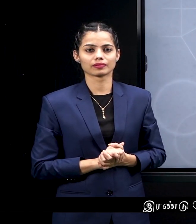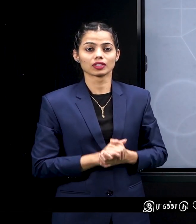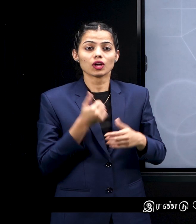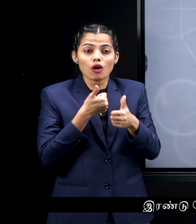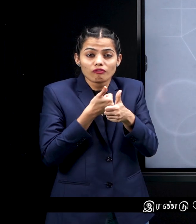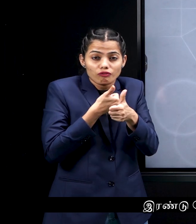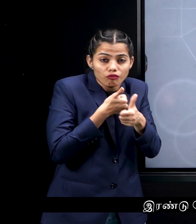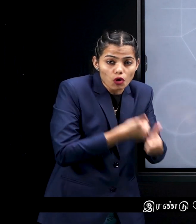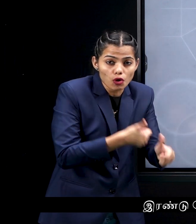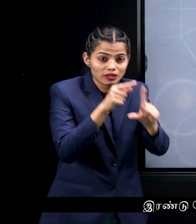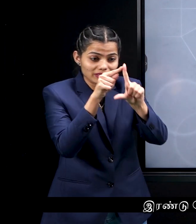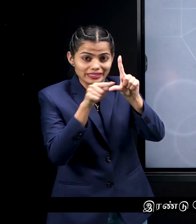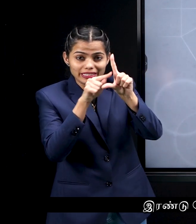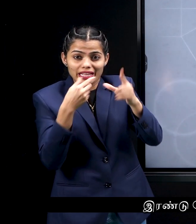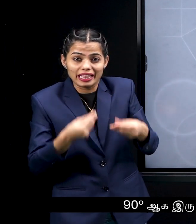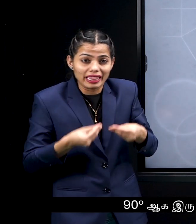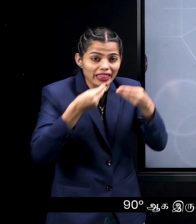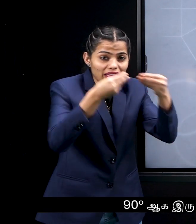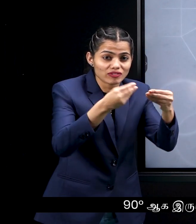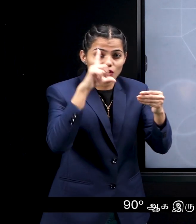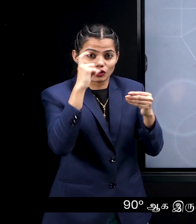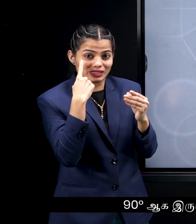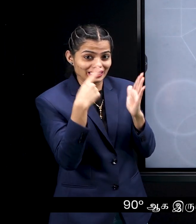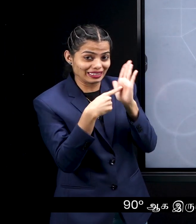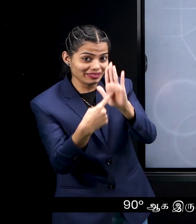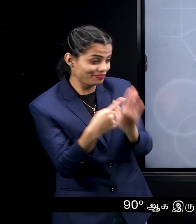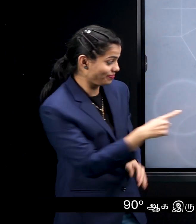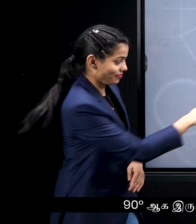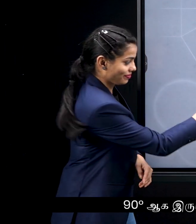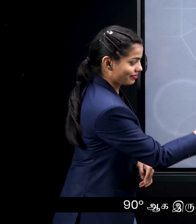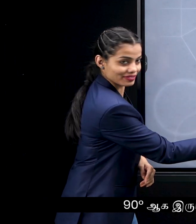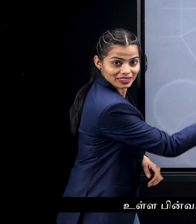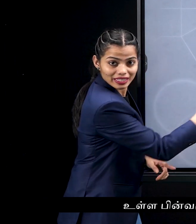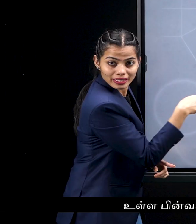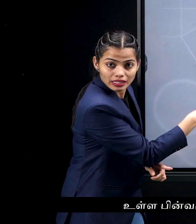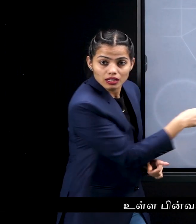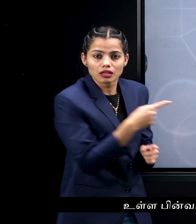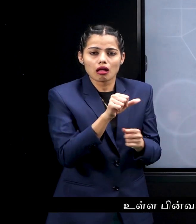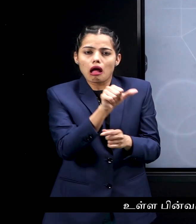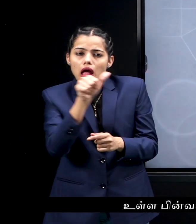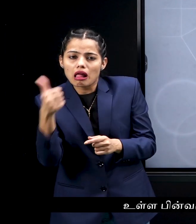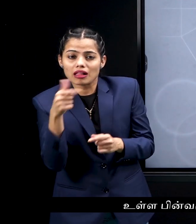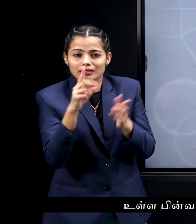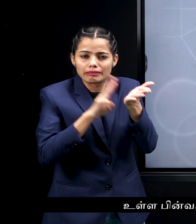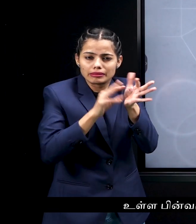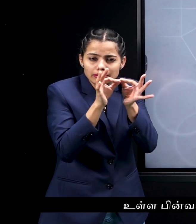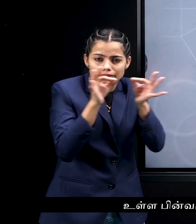இரண்டு கோணங்களின் கூட்டுத்தொகையின் அளவு 90 பாகையாக இருப்பதால், கீழே கொடுக்கப்பட்டுள்ள படங்களில் உள்ள பின்வரும்